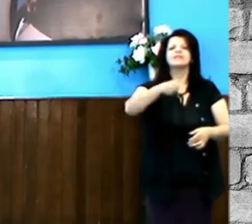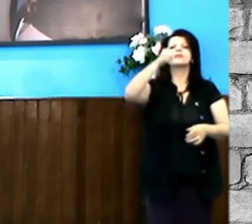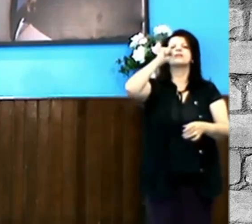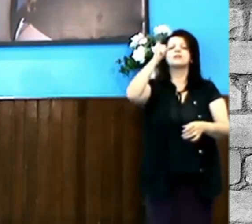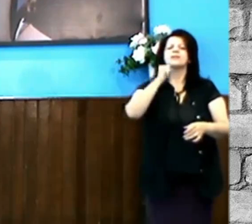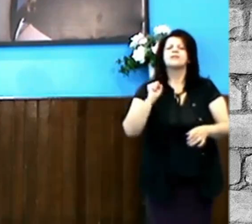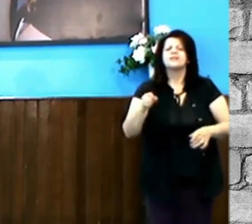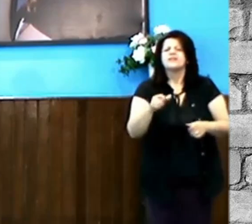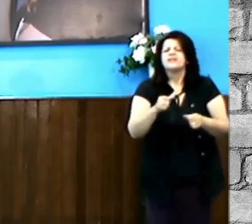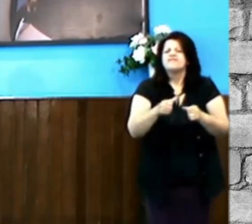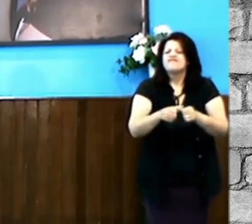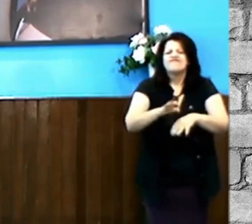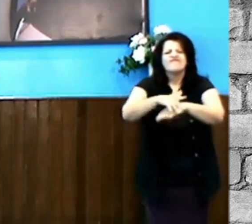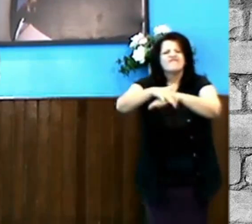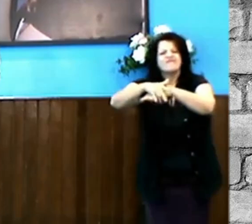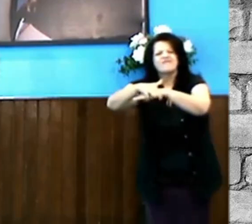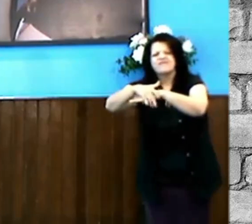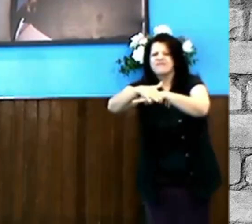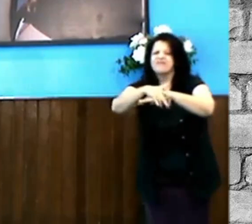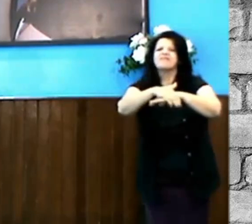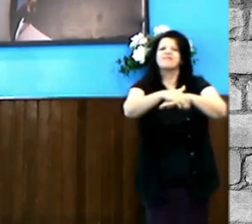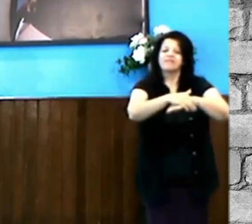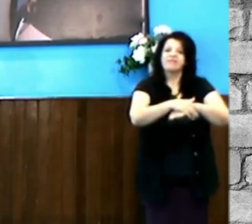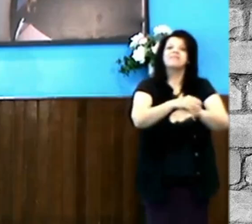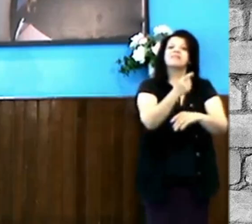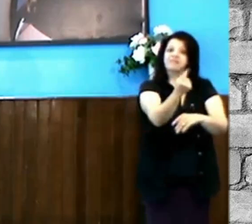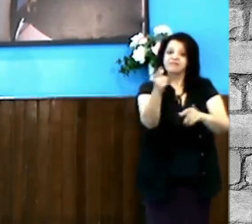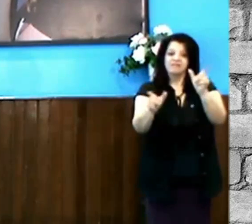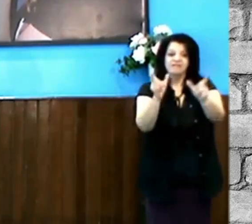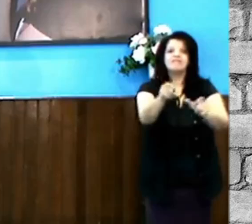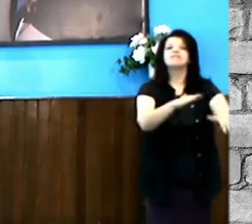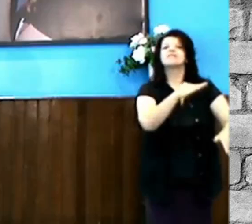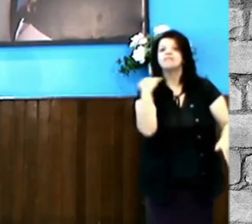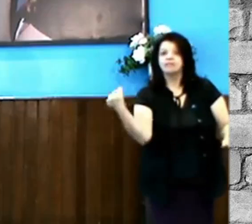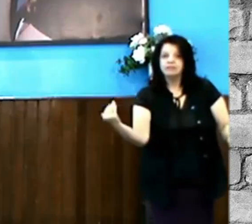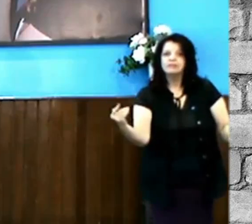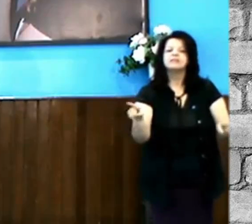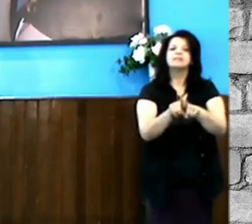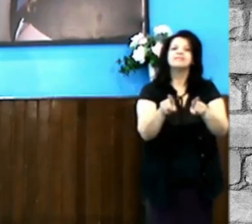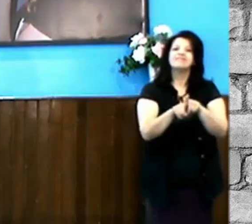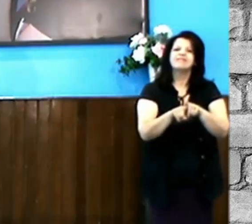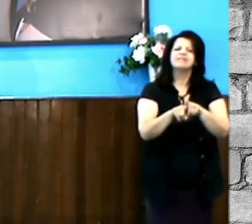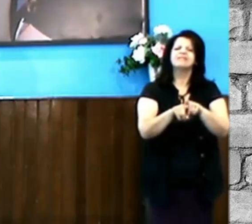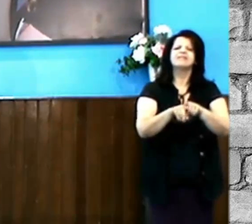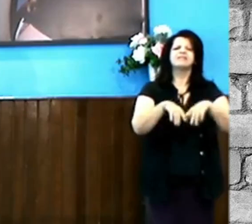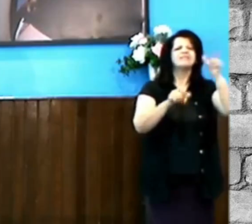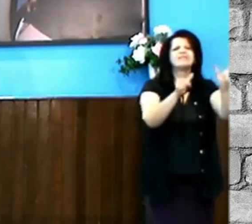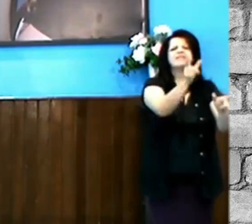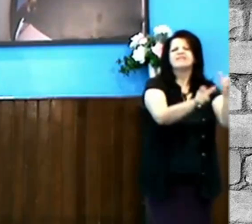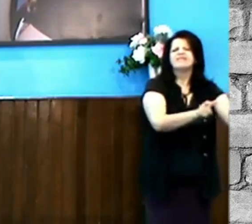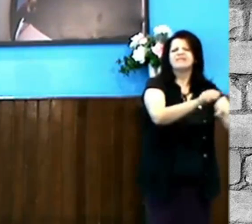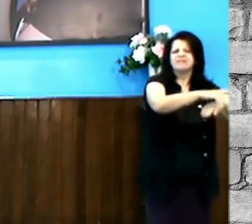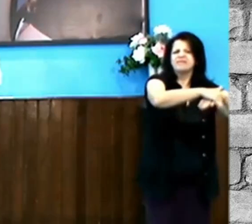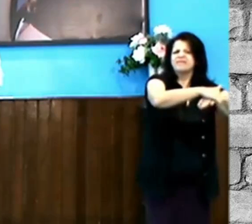E, consequentemente, pessoas inclusive vieram a falecer. Você deve estar sabendo disso. Outras ficaram com sequelas, que são